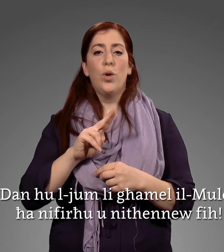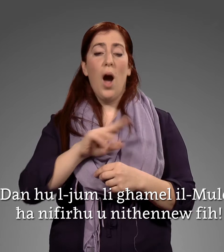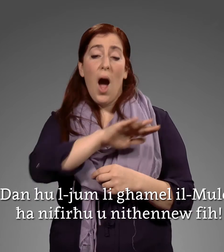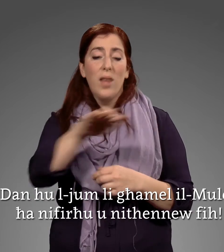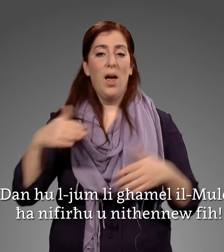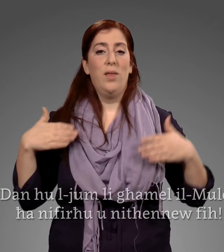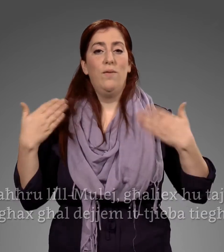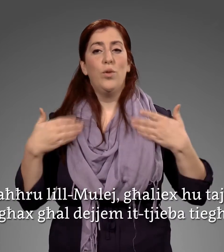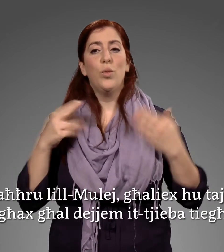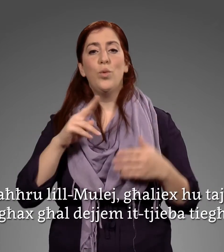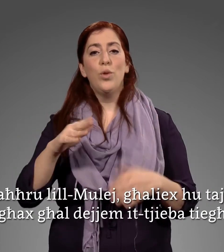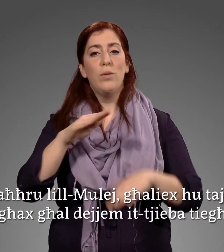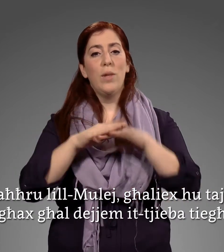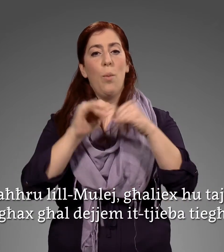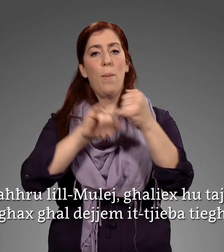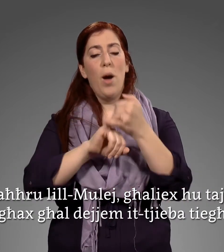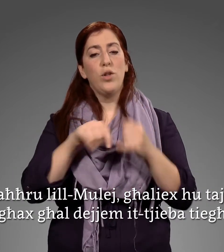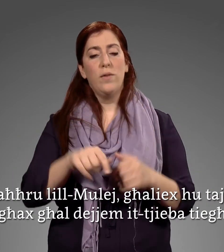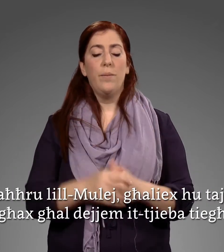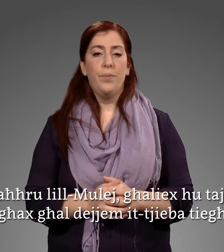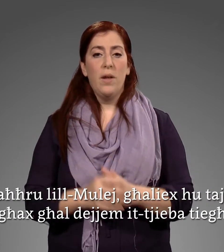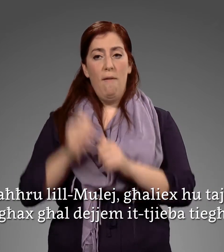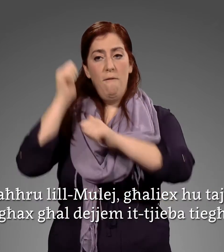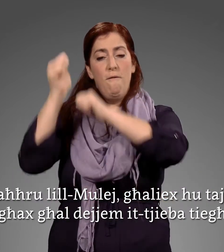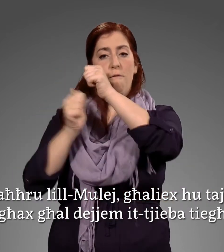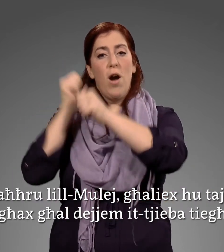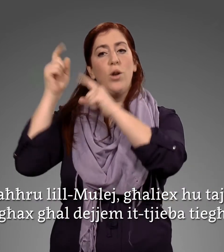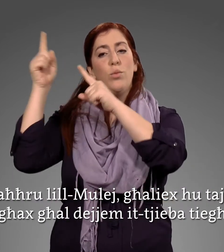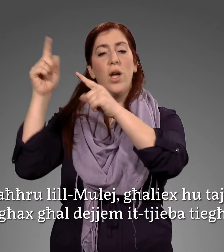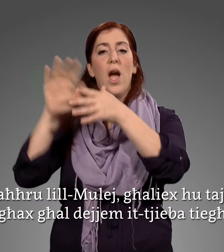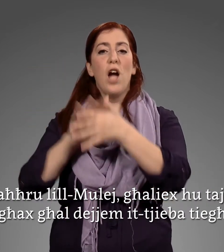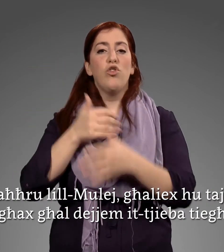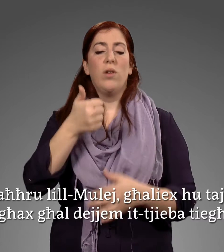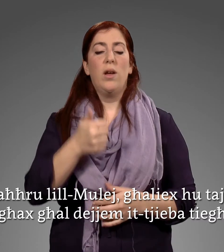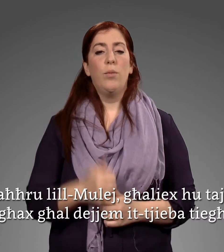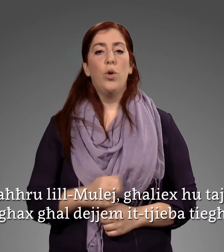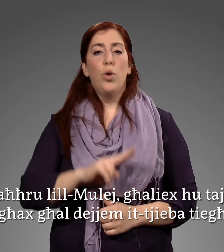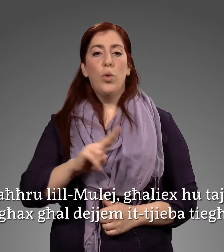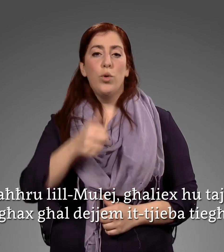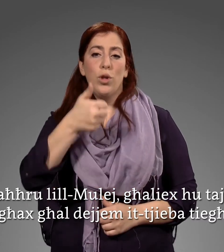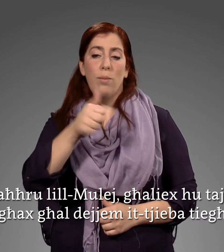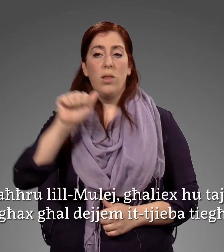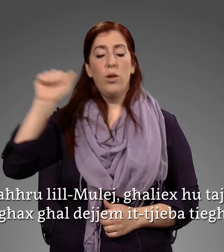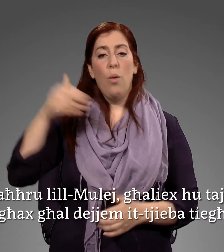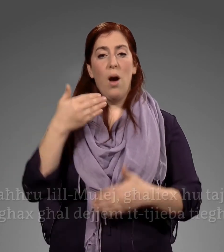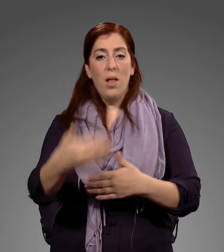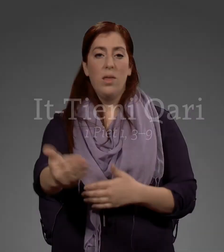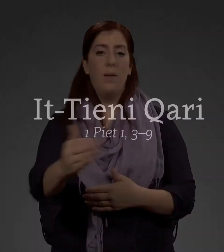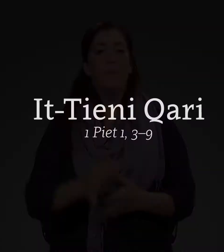fih. Faħru lill-mulej għaliex hu tajjeb għax għal dejjem it-tieba tiegħu.